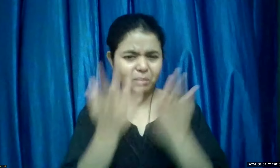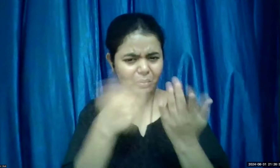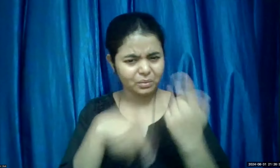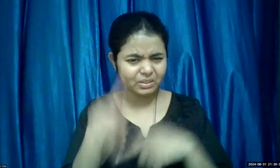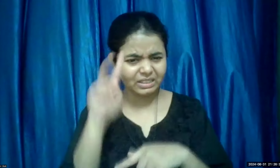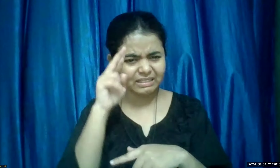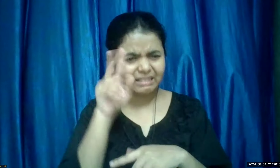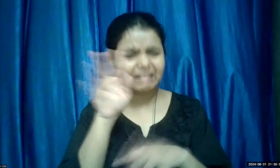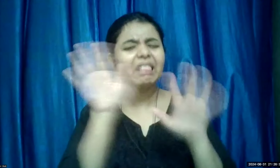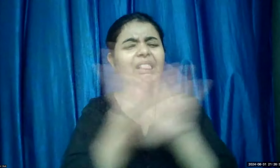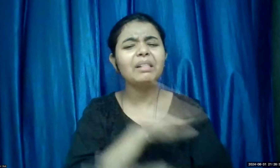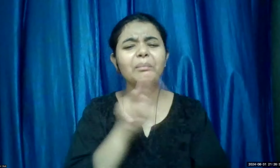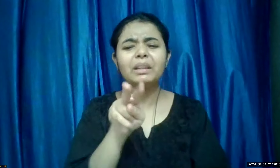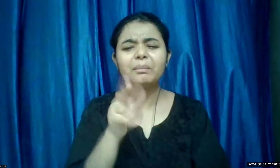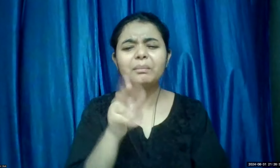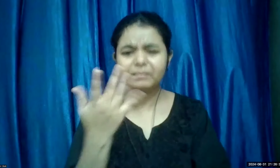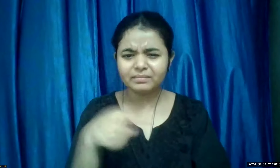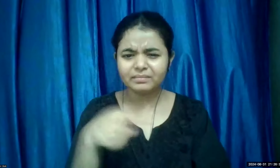क्या